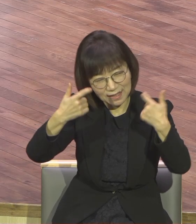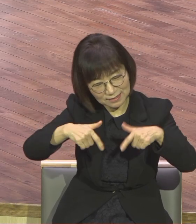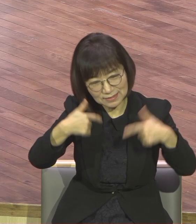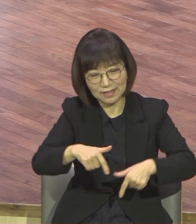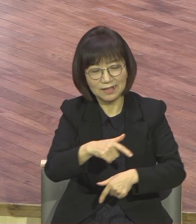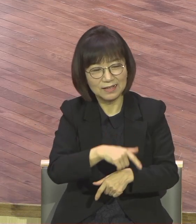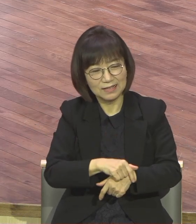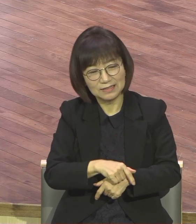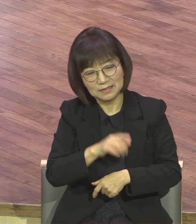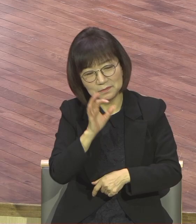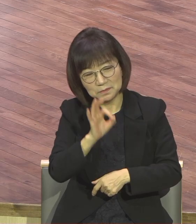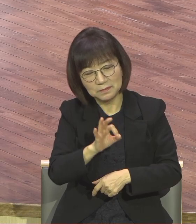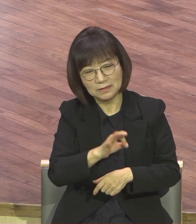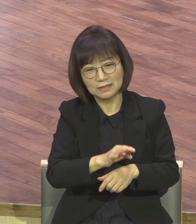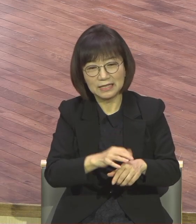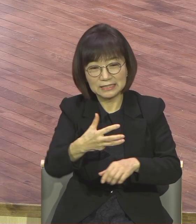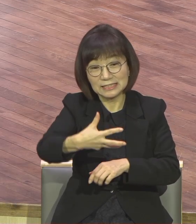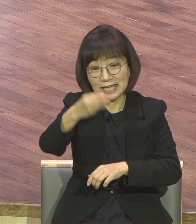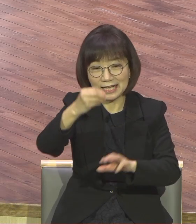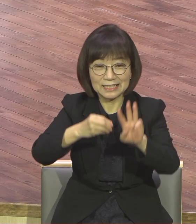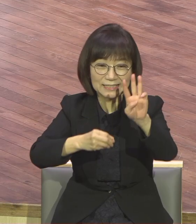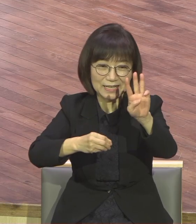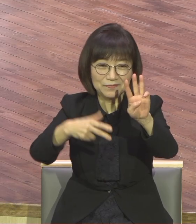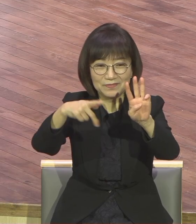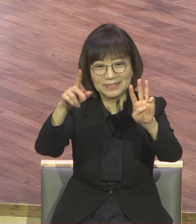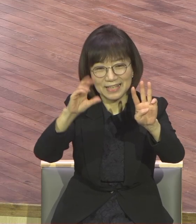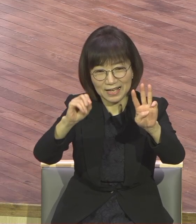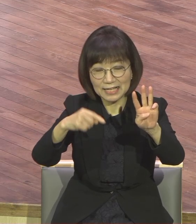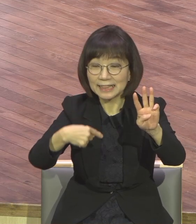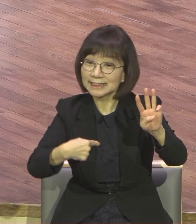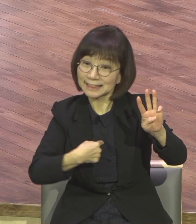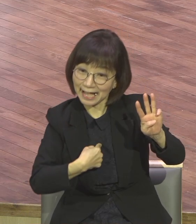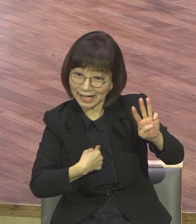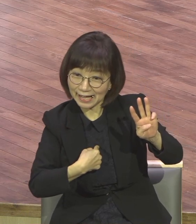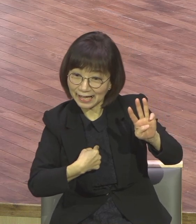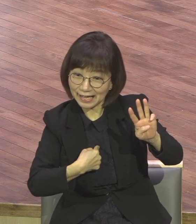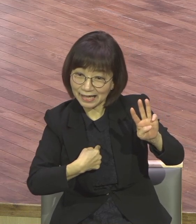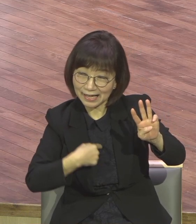그걸 자기 중심, 창세기 3장에 끌려든 거예요. 그러니까